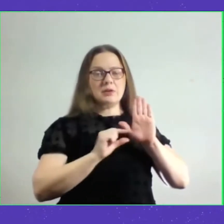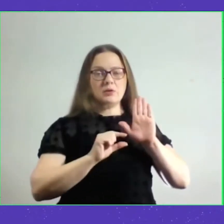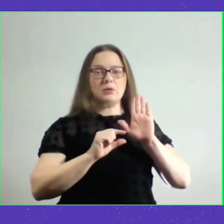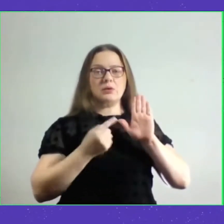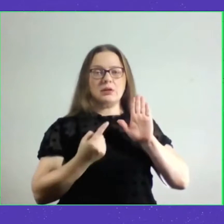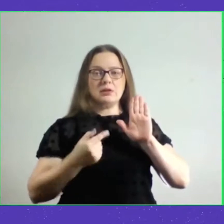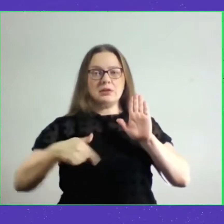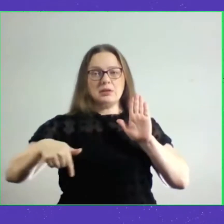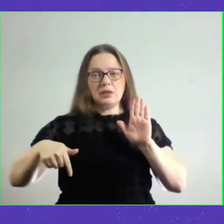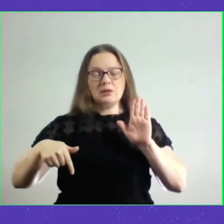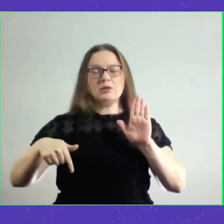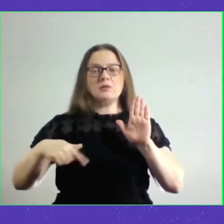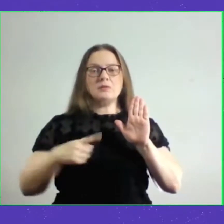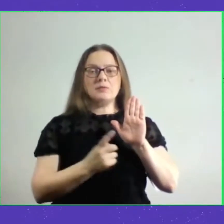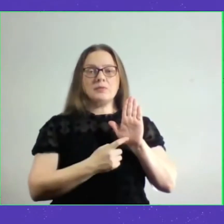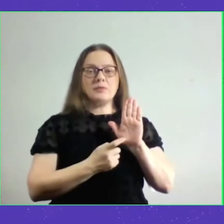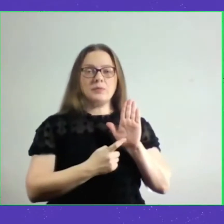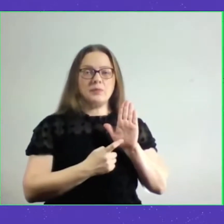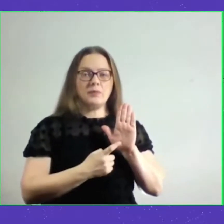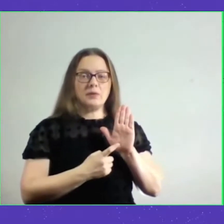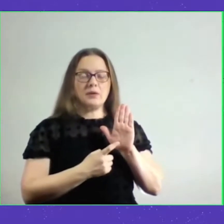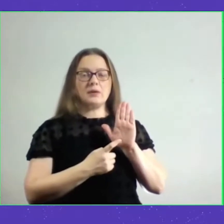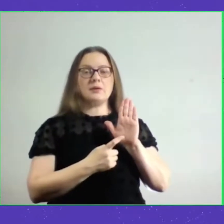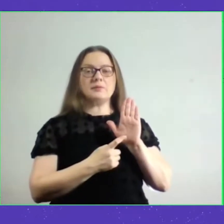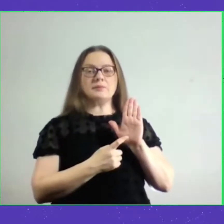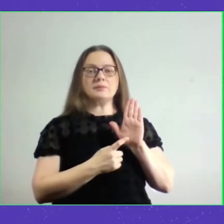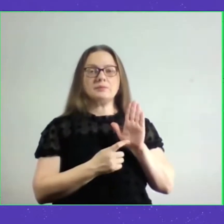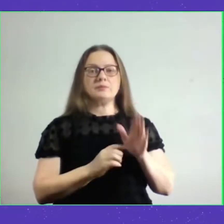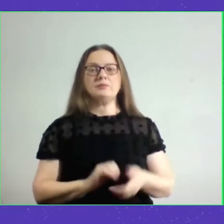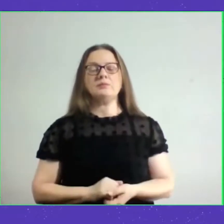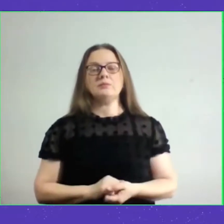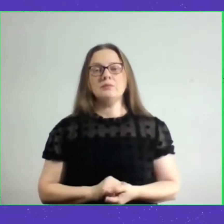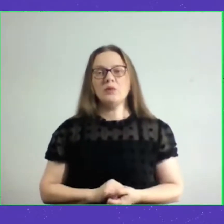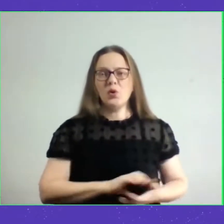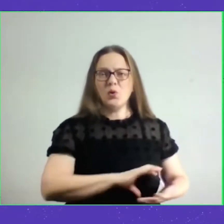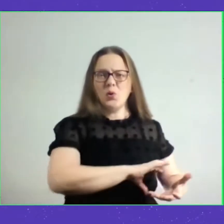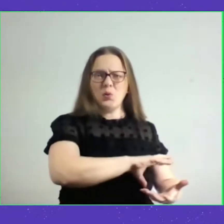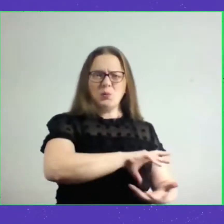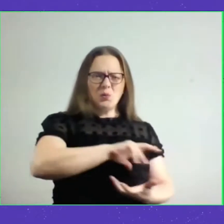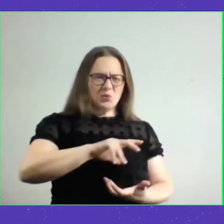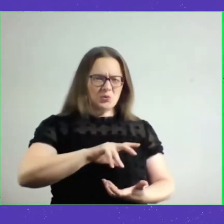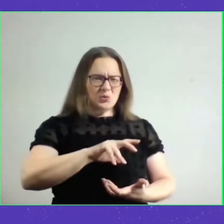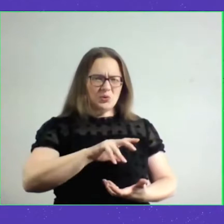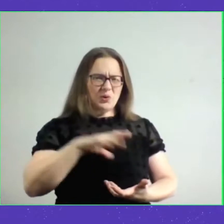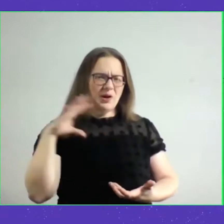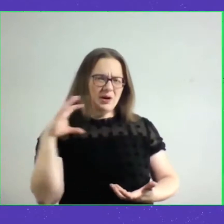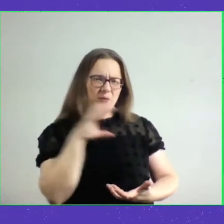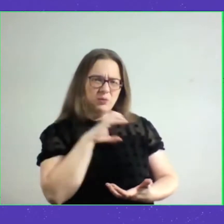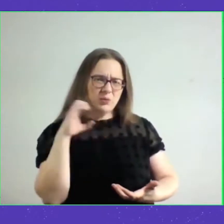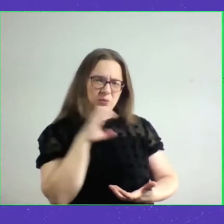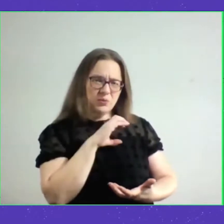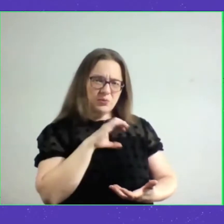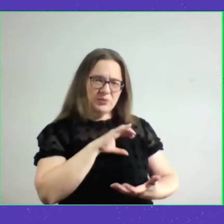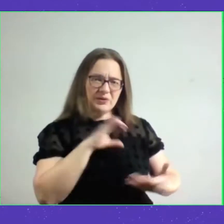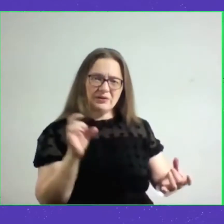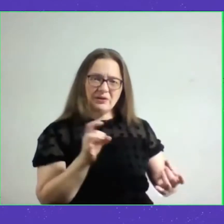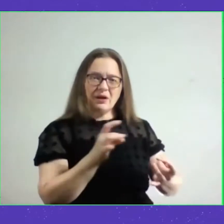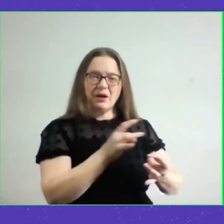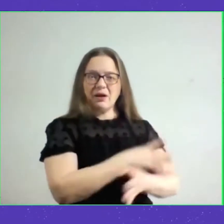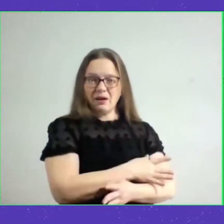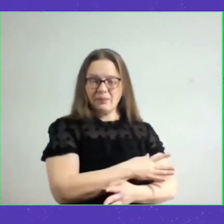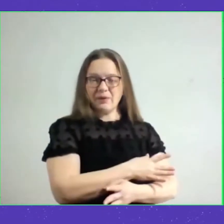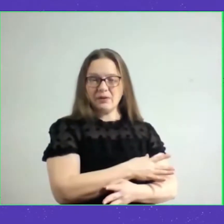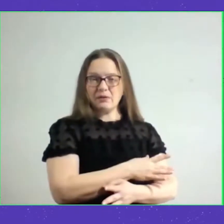17, nós lemos: ora, o mundo passa, nós estamos no mundo, não é? Estamos no